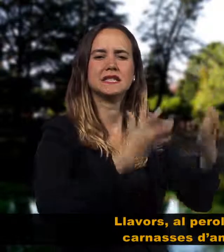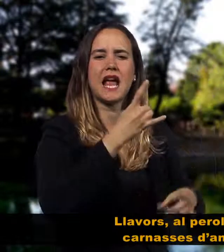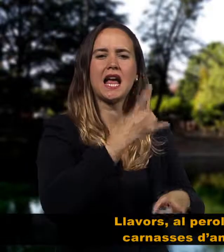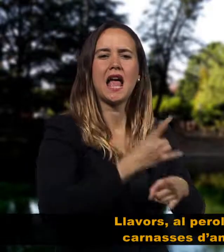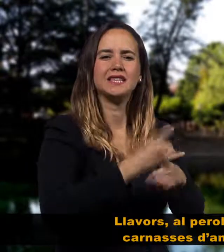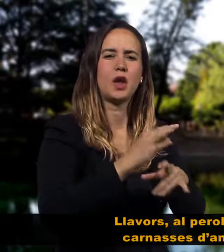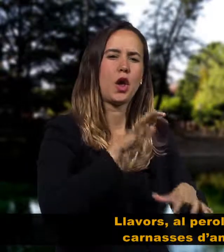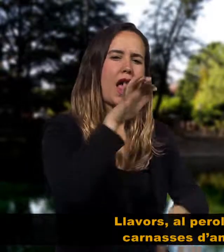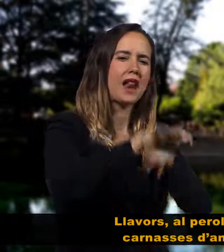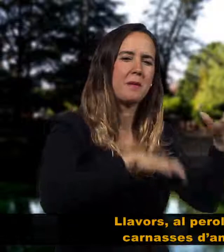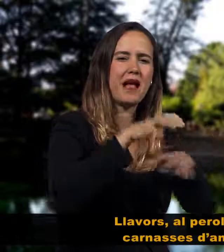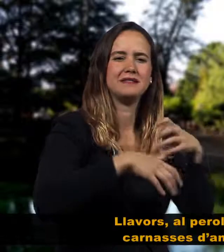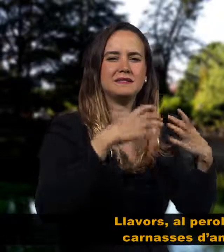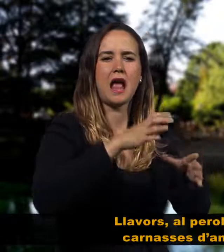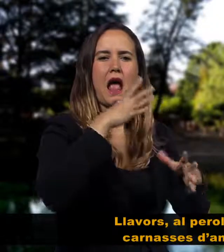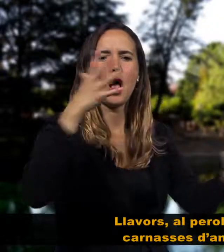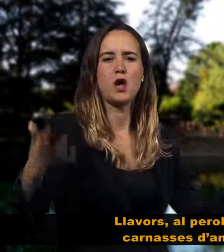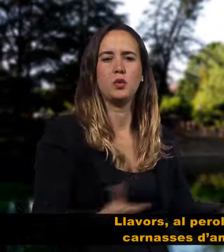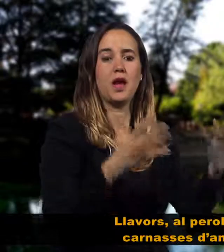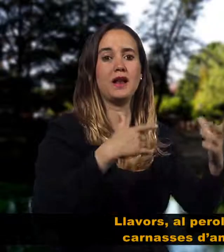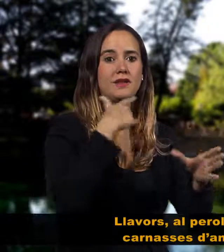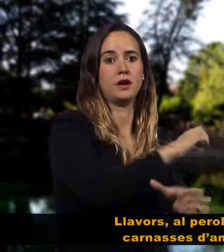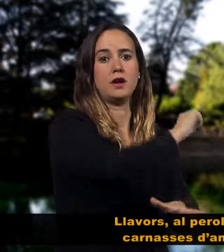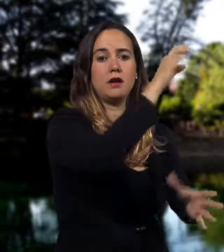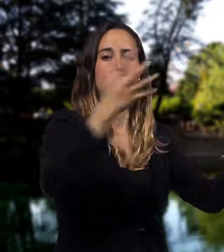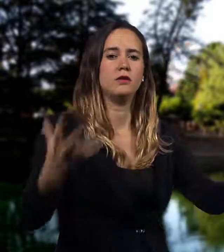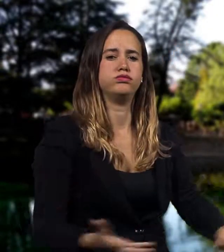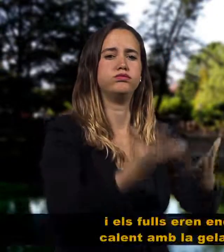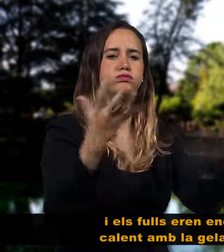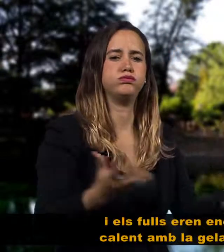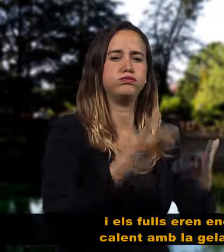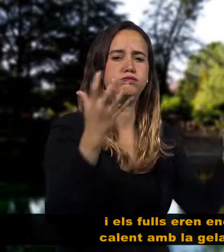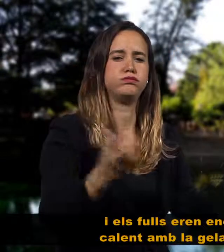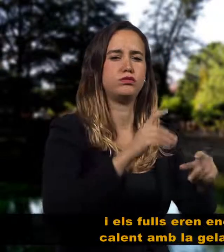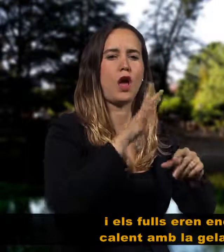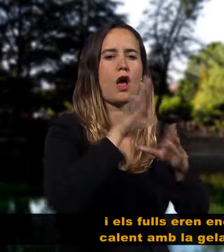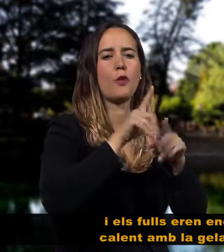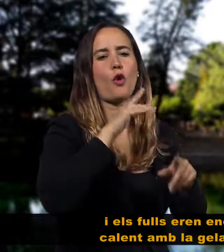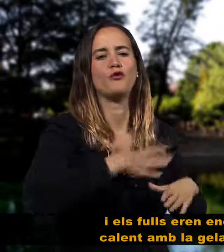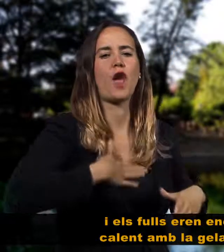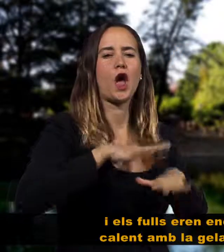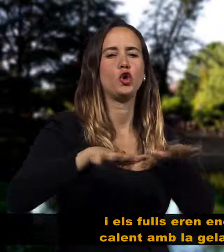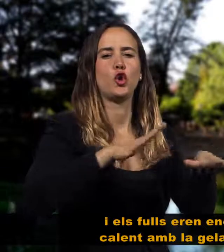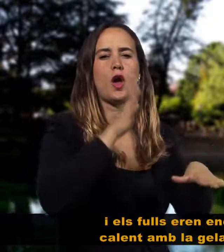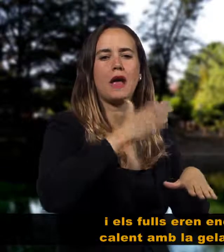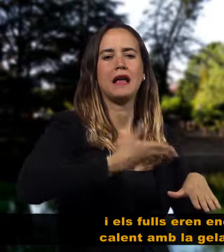els fulls eren encolats en un bany calent amb la gelatina aconseguida.